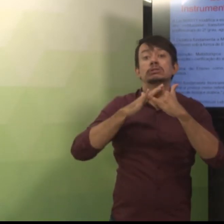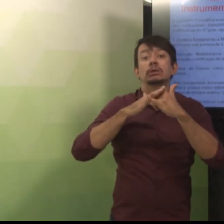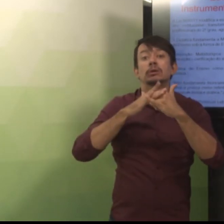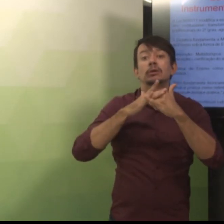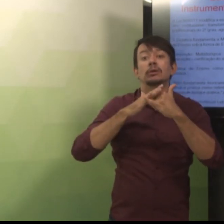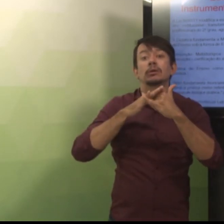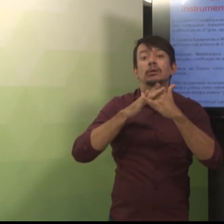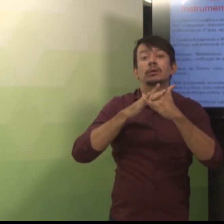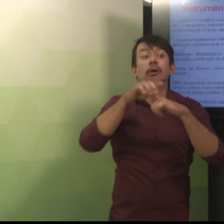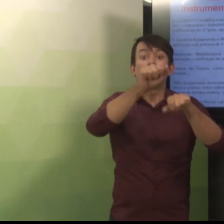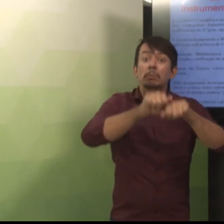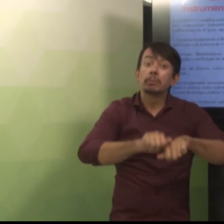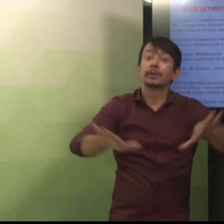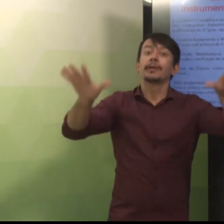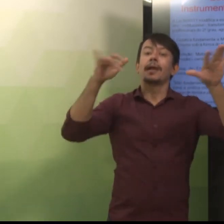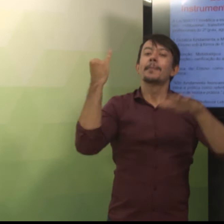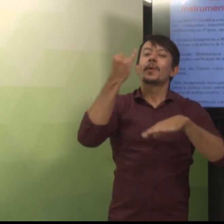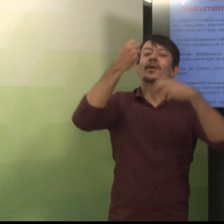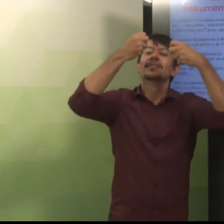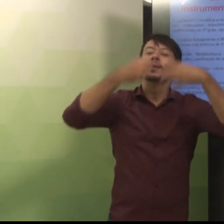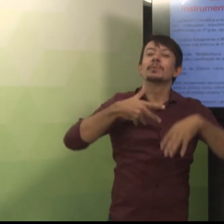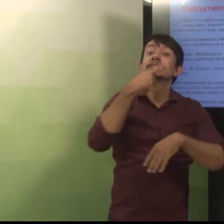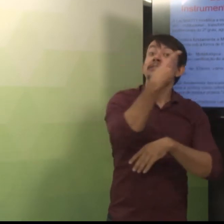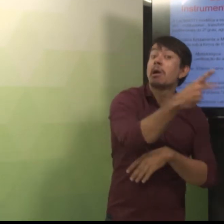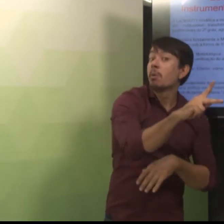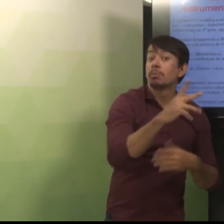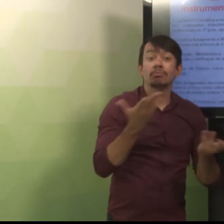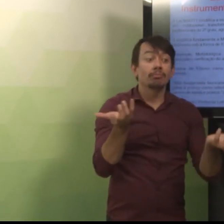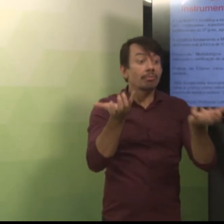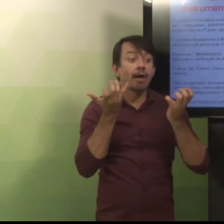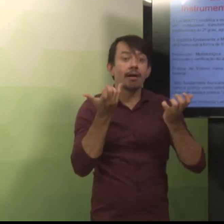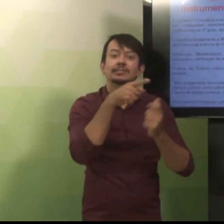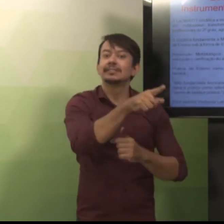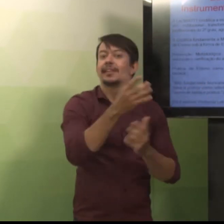fazer vídeos, disseminar no YouTube, basta ele querer.